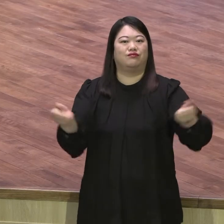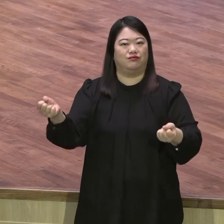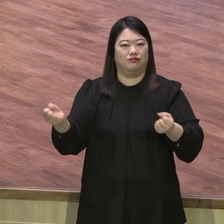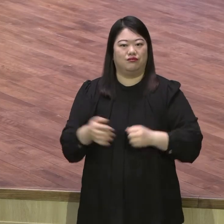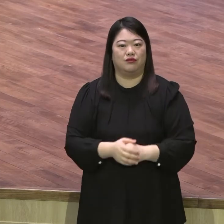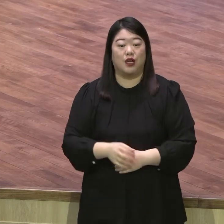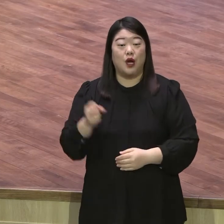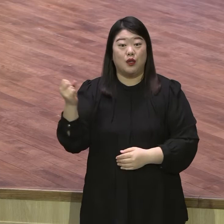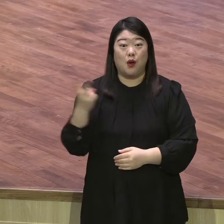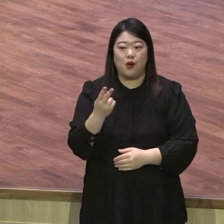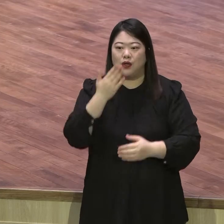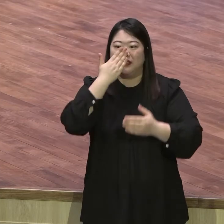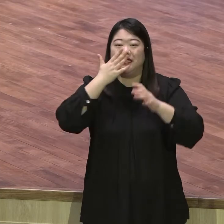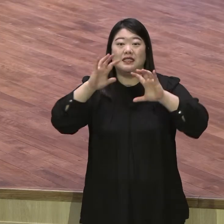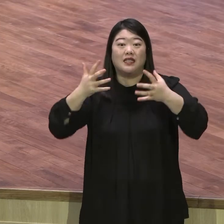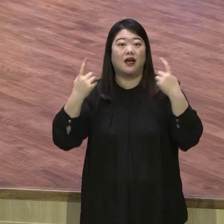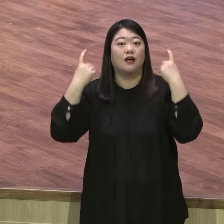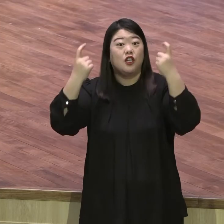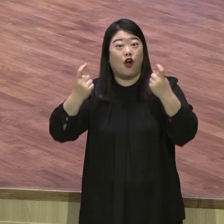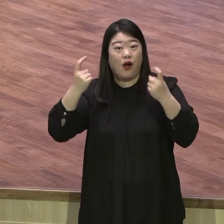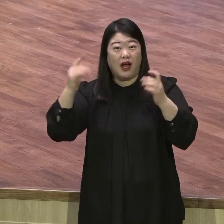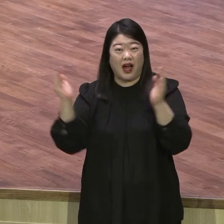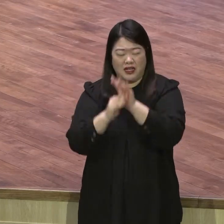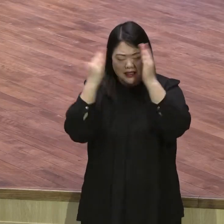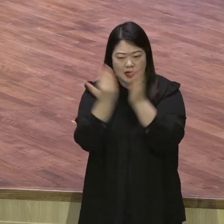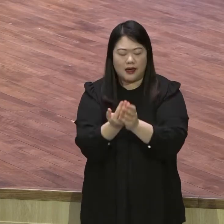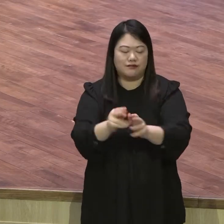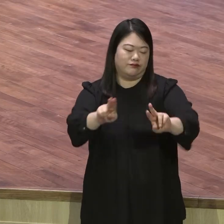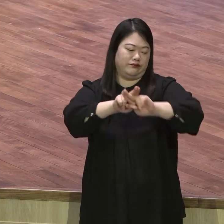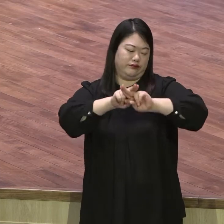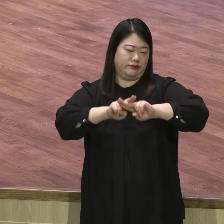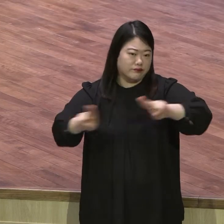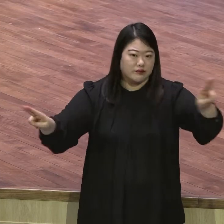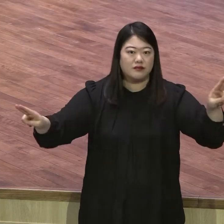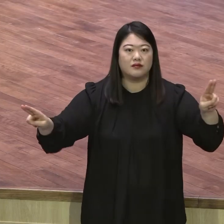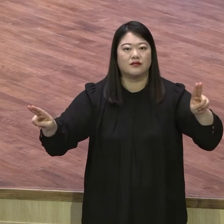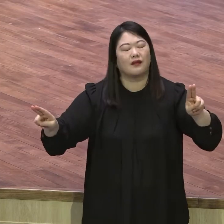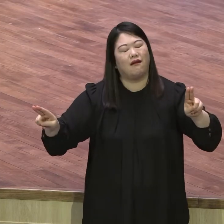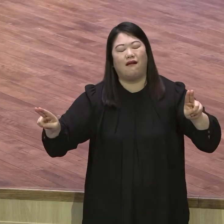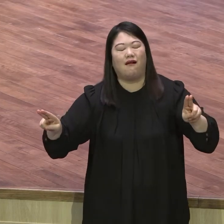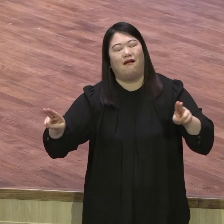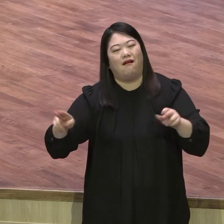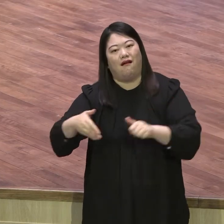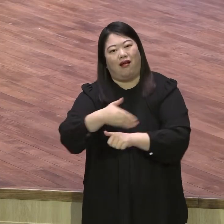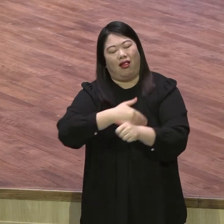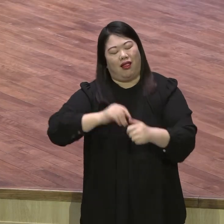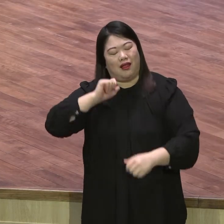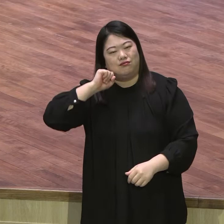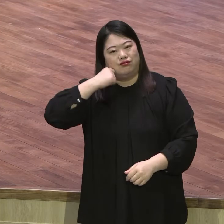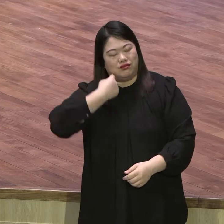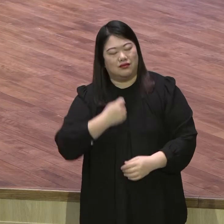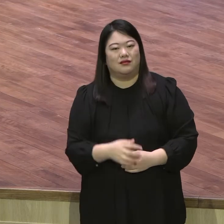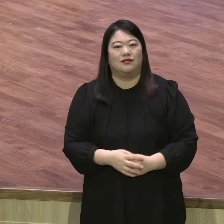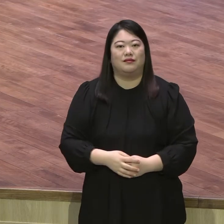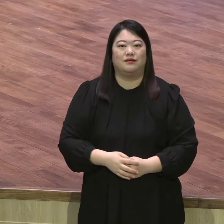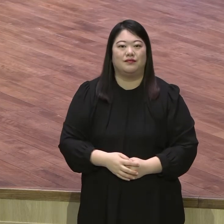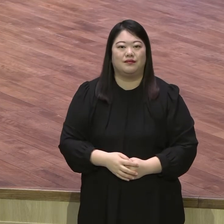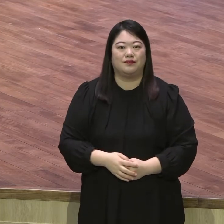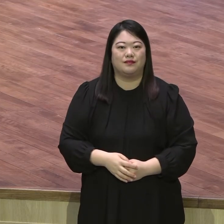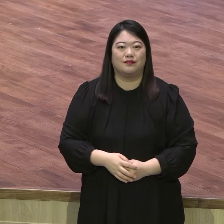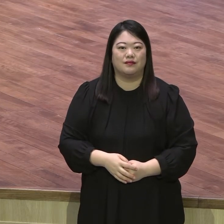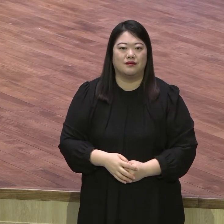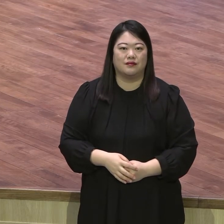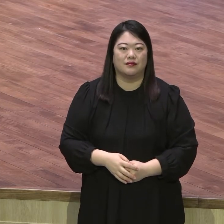마음먹었던 성지순례까지 다 이렇게 취소가 되어졌습니다. 그런데 이런 상황